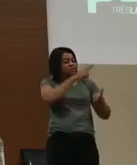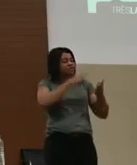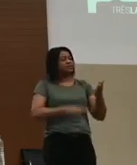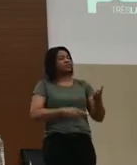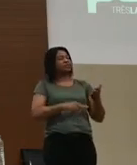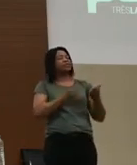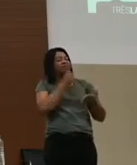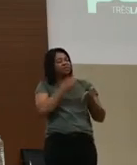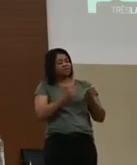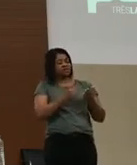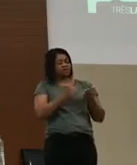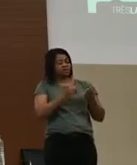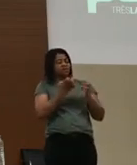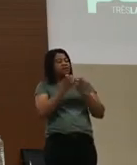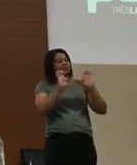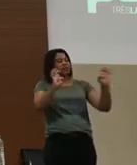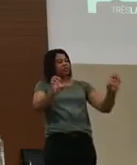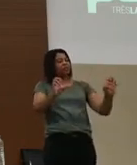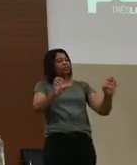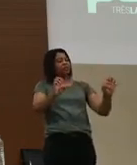fez.